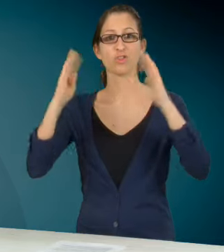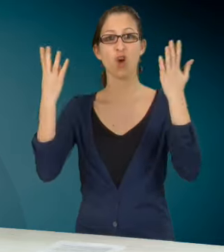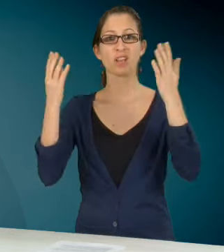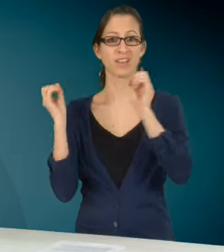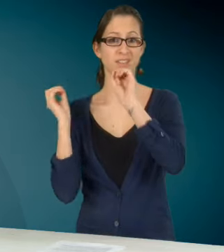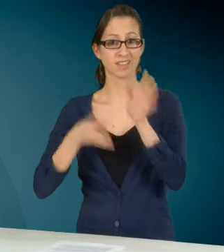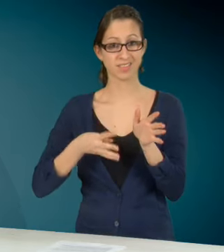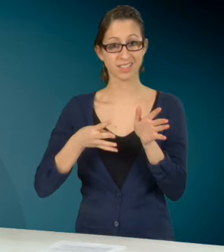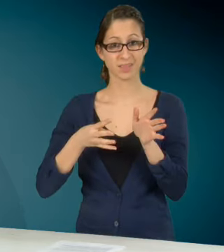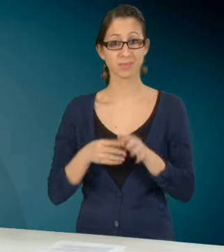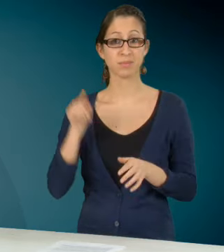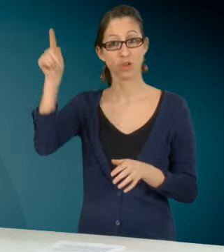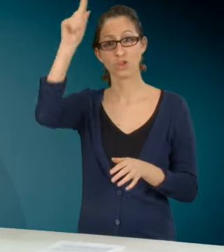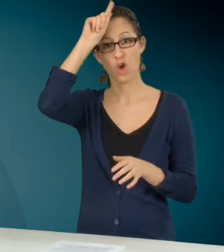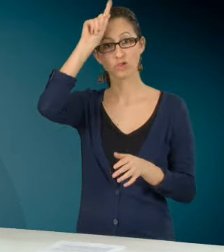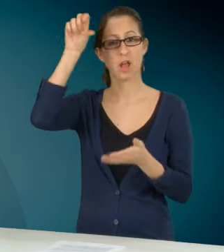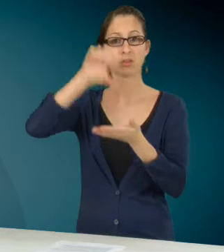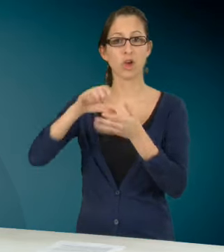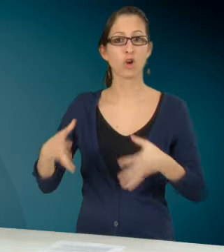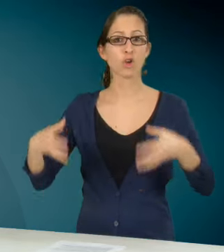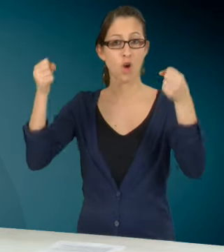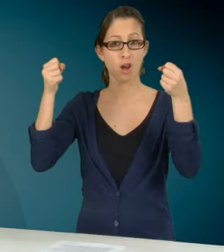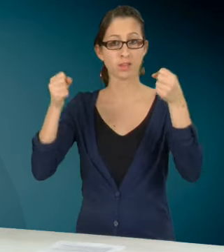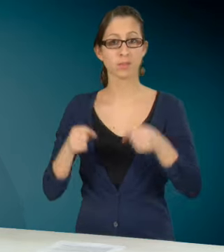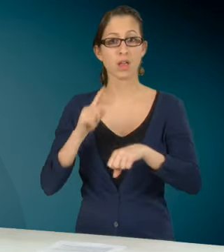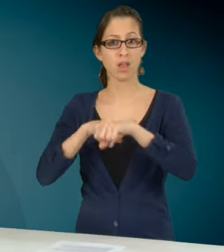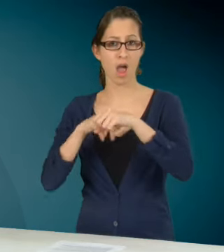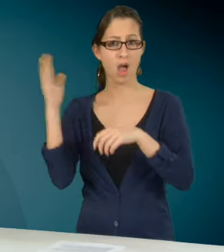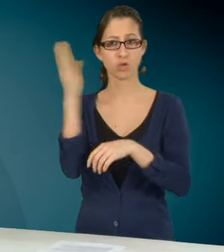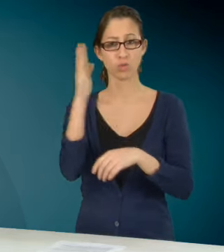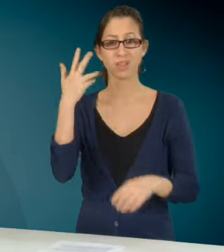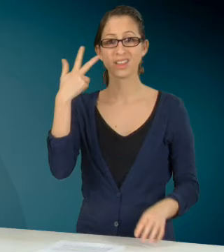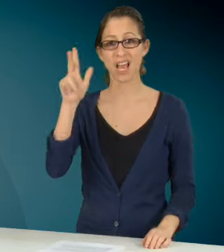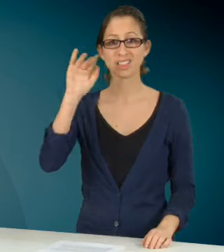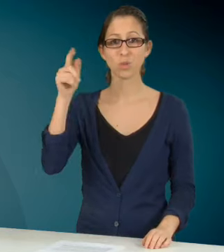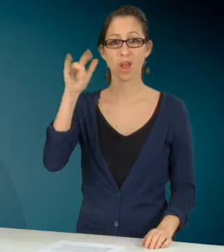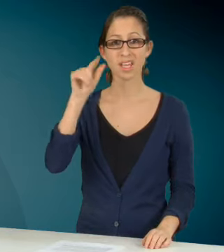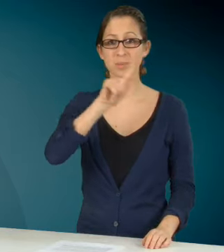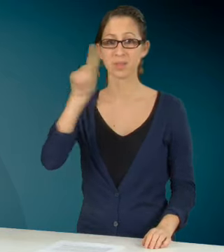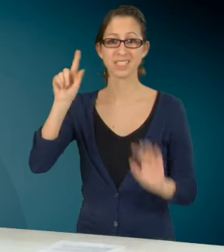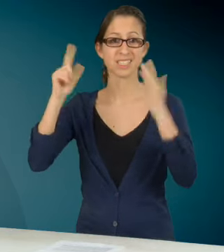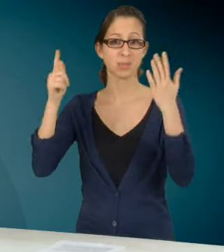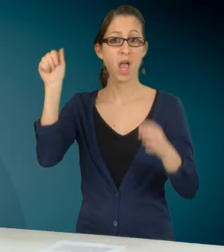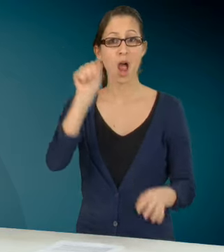fce vom 30 juli bis siebte august 2011 in deutschland köln statt